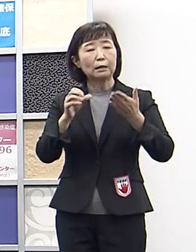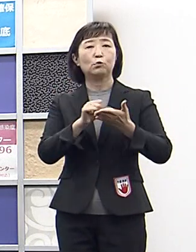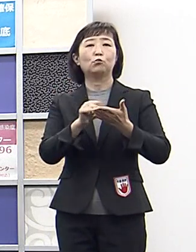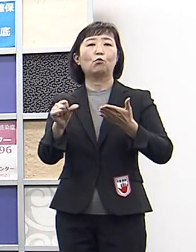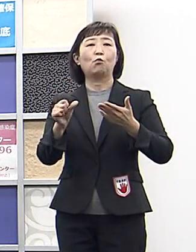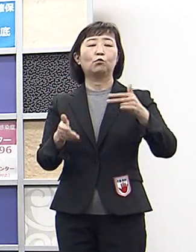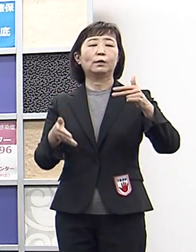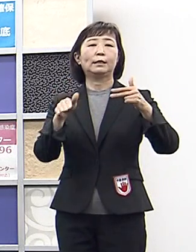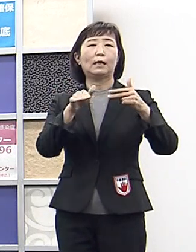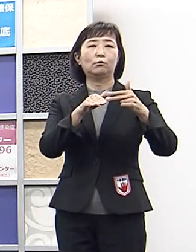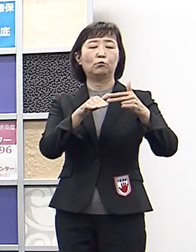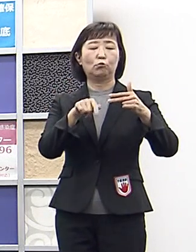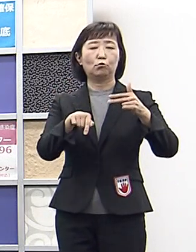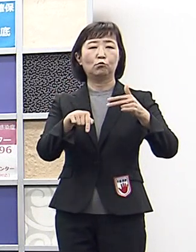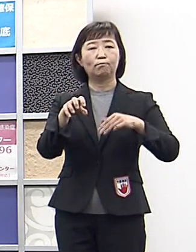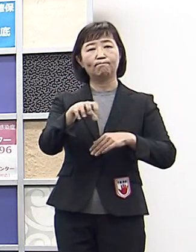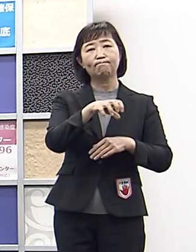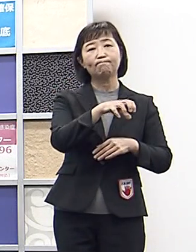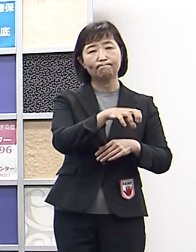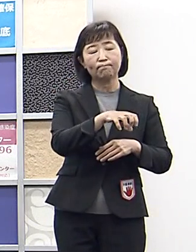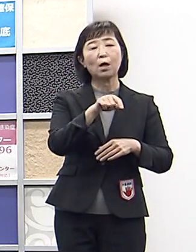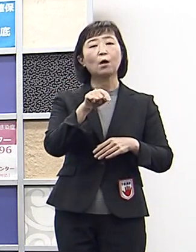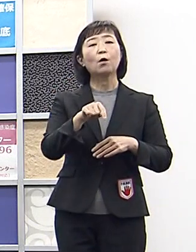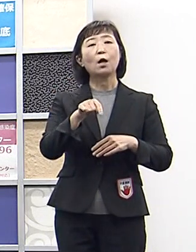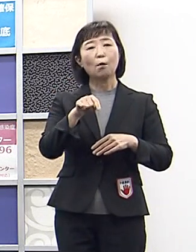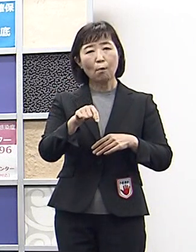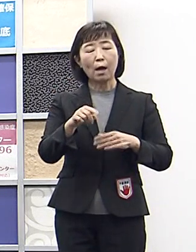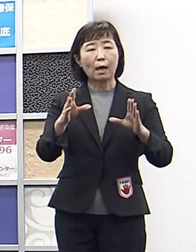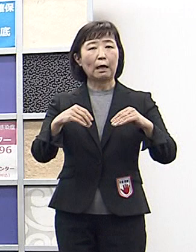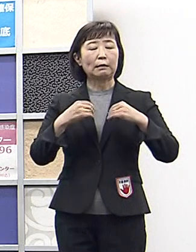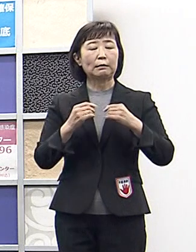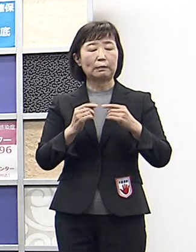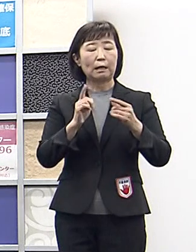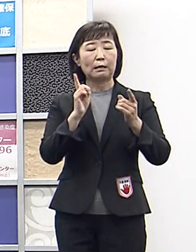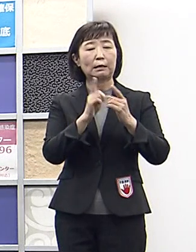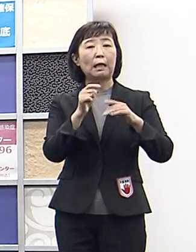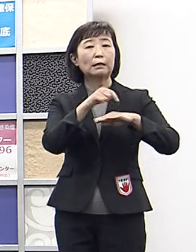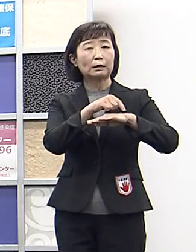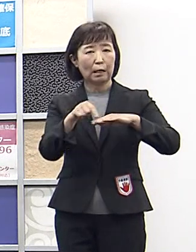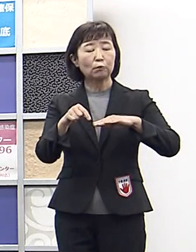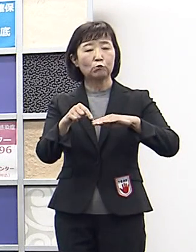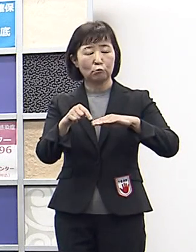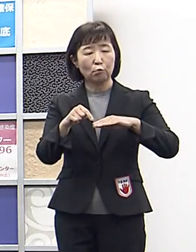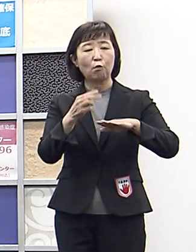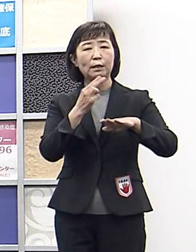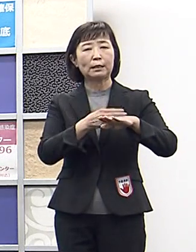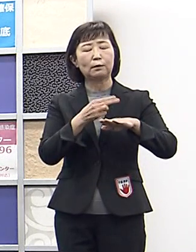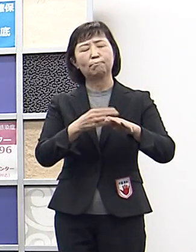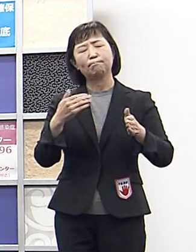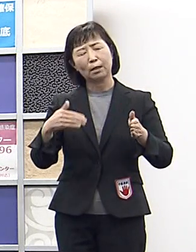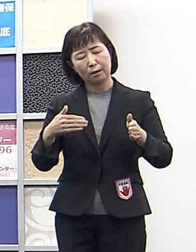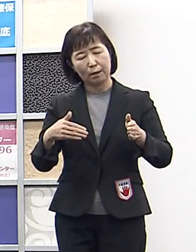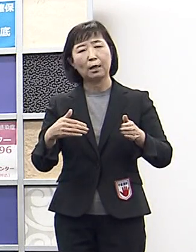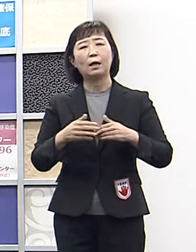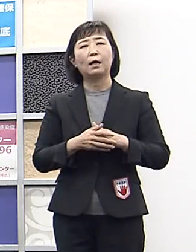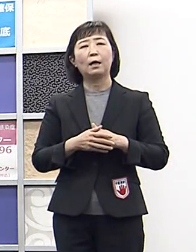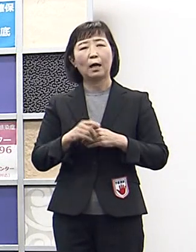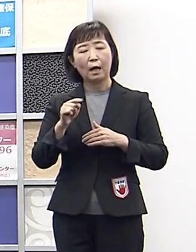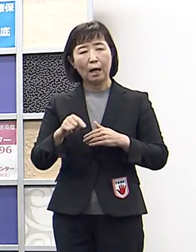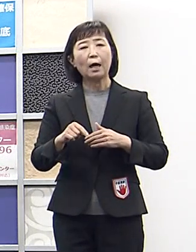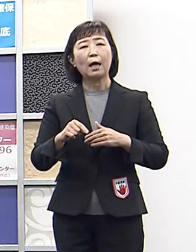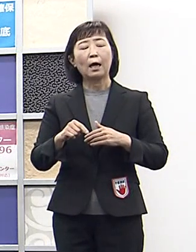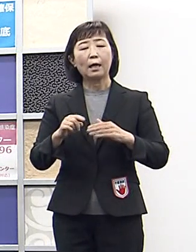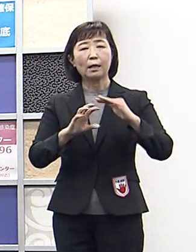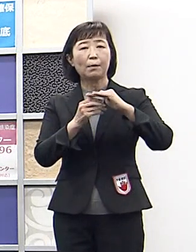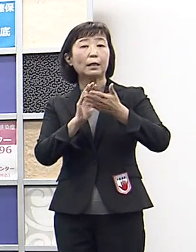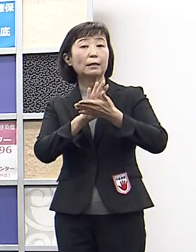れる施設の皆さんにあっては感染対策機器や感染対策に対するノウハウがないため県におきまして感染